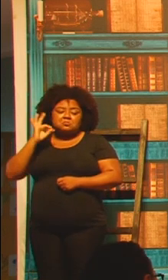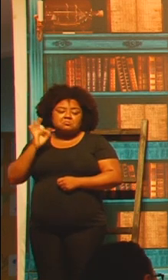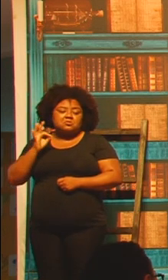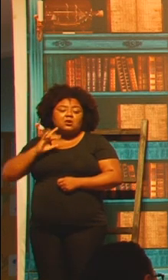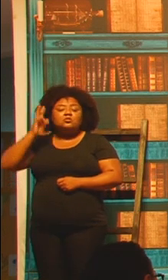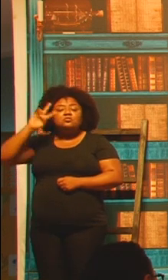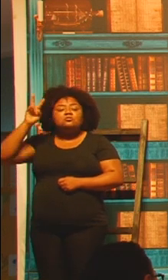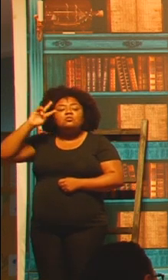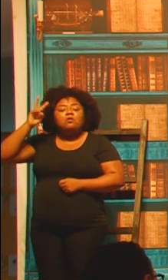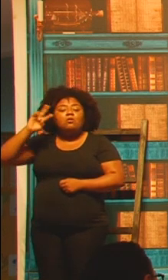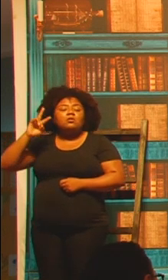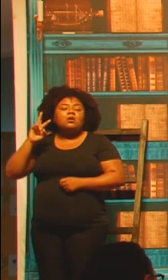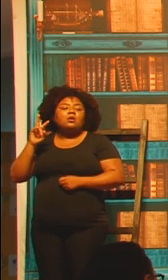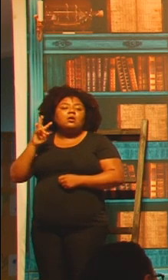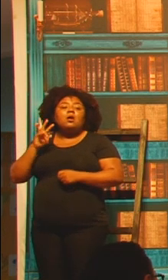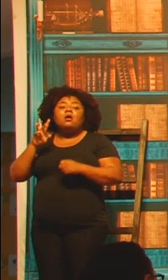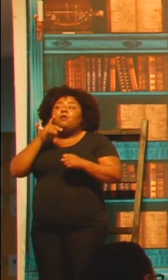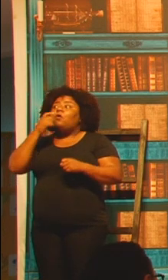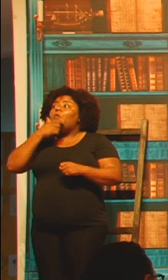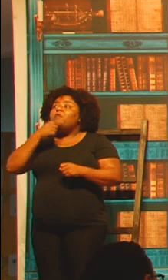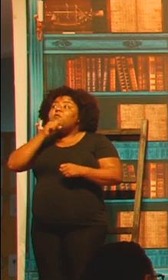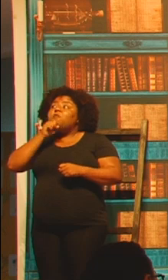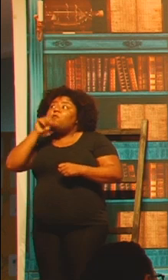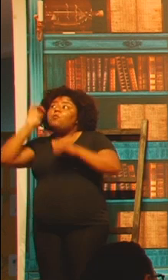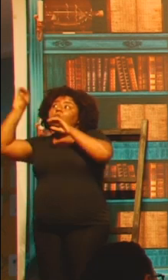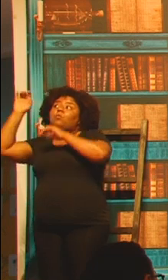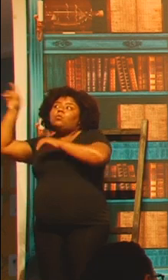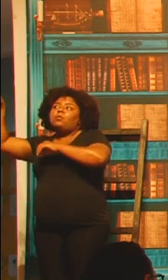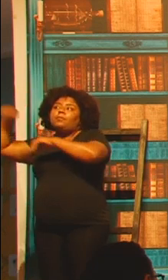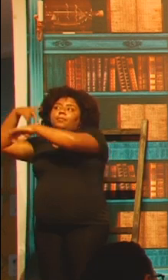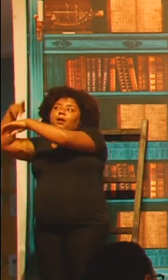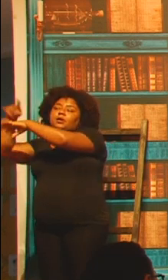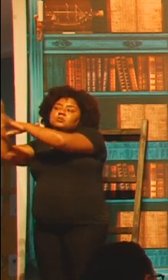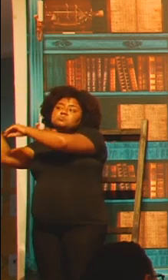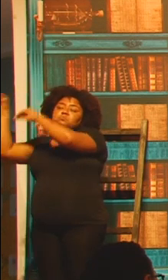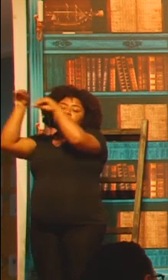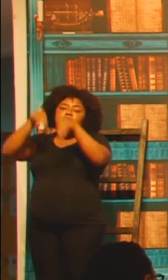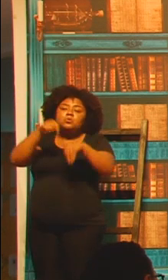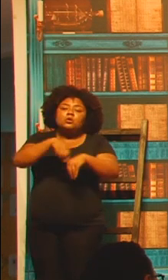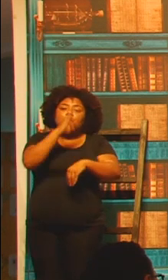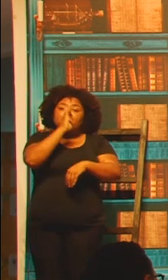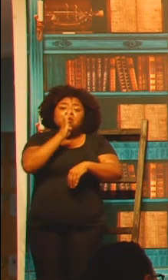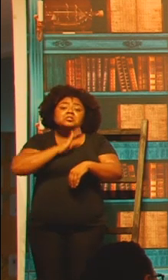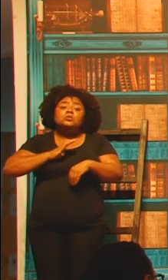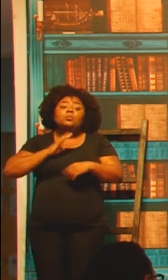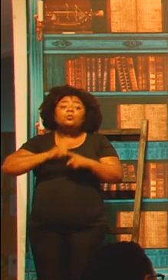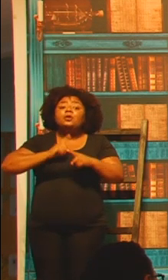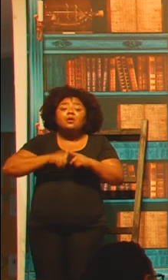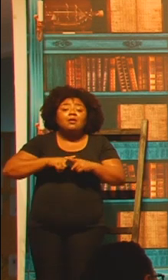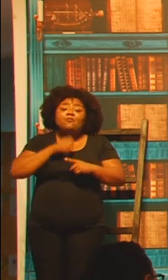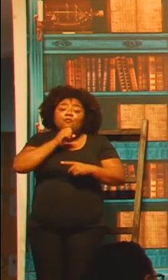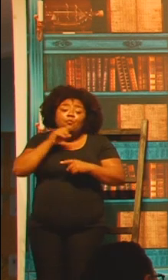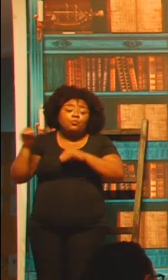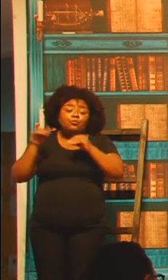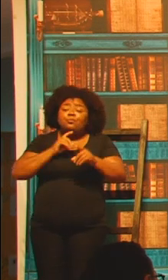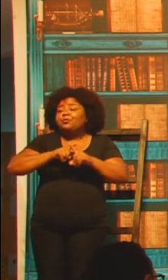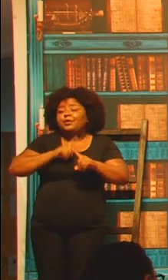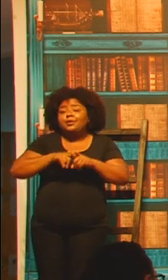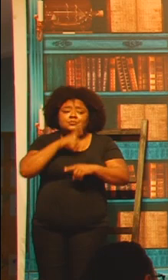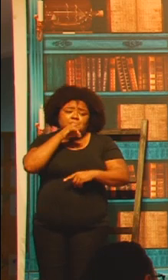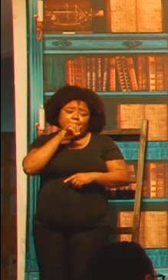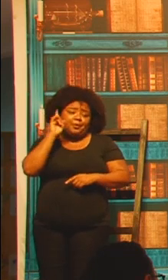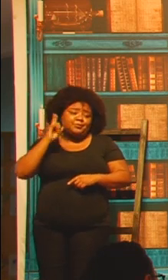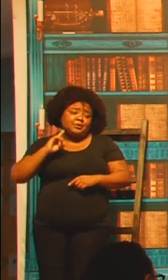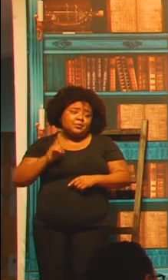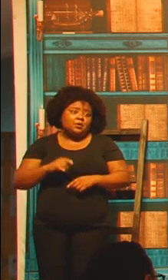verdadeiro motivo pelo qual o seu avô veio do Líbano para o Brasil. E o motivo é o seguinte: aquele